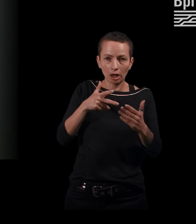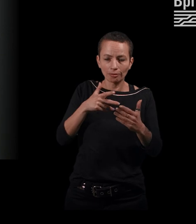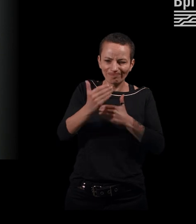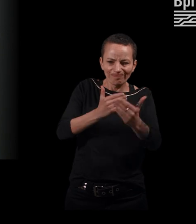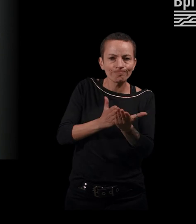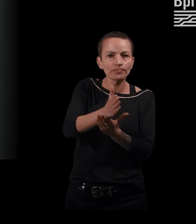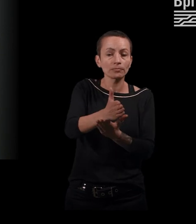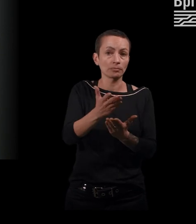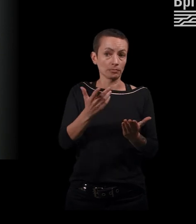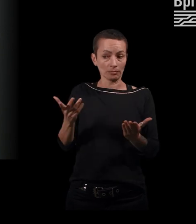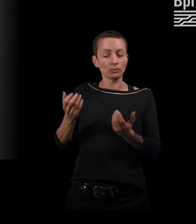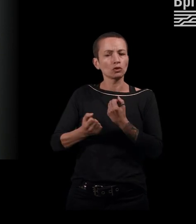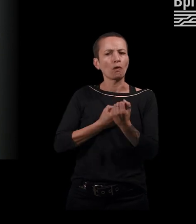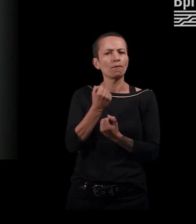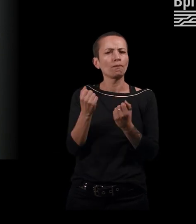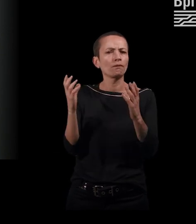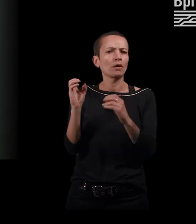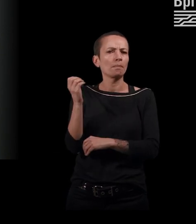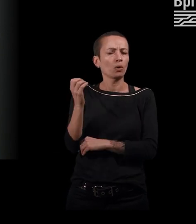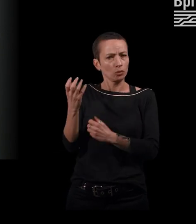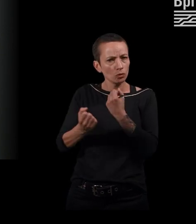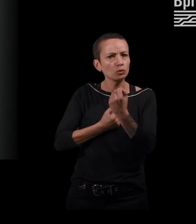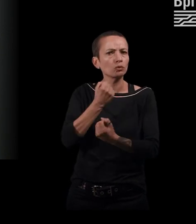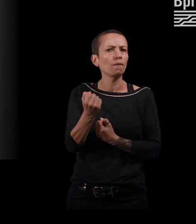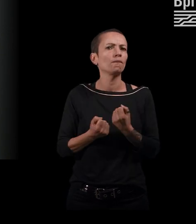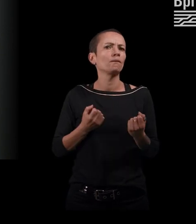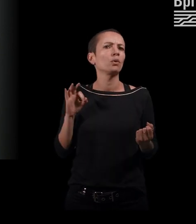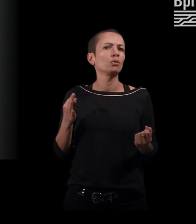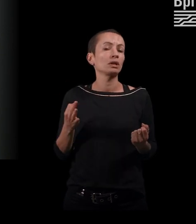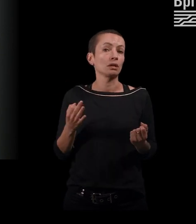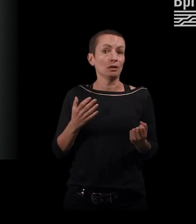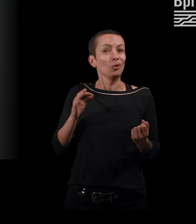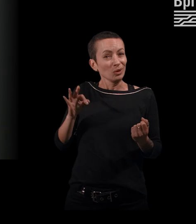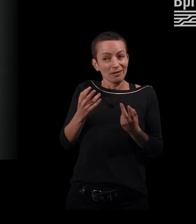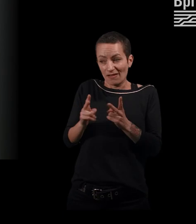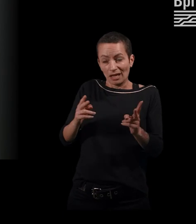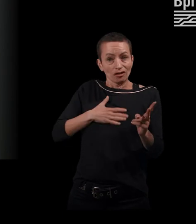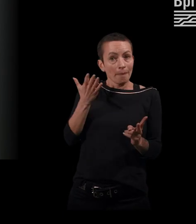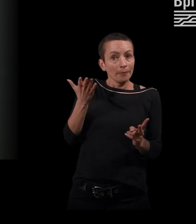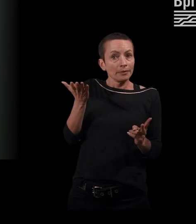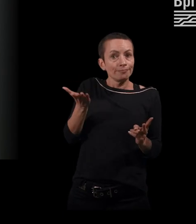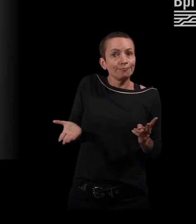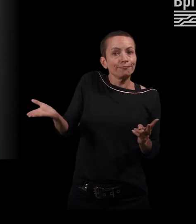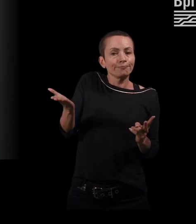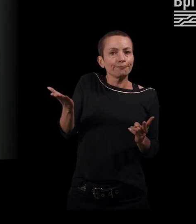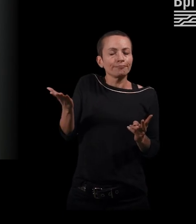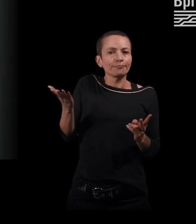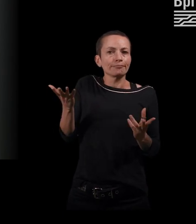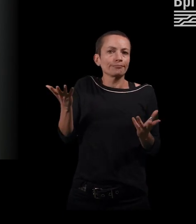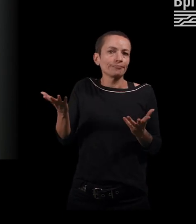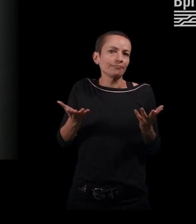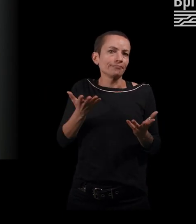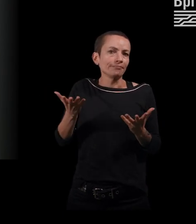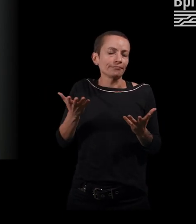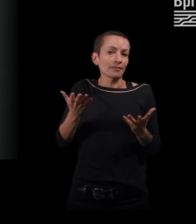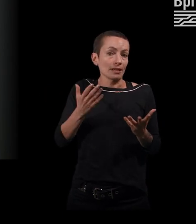Donc Beyrouth est en souffrance et effectivement, évidemment, j'aime cette ville et c'est ce qui augmente et c'est ce qui,